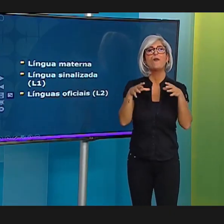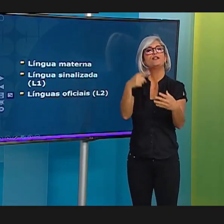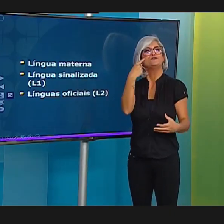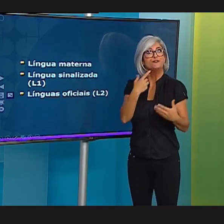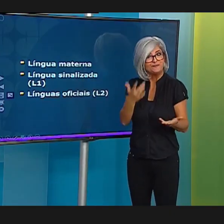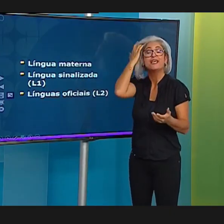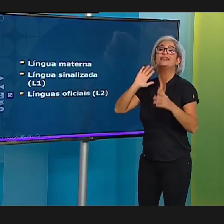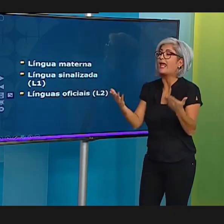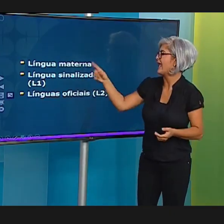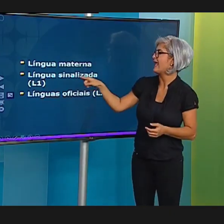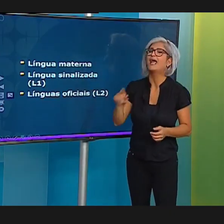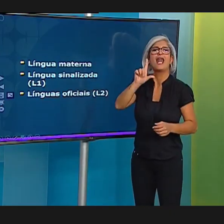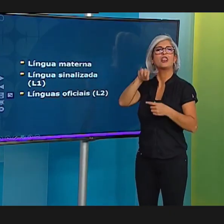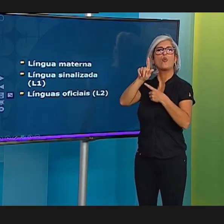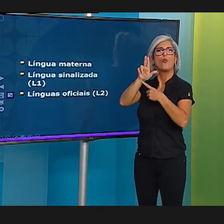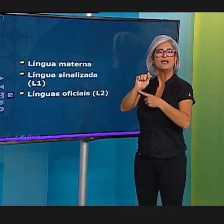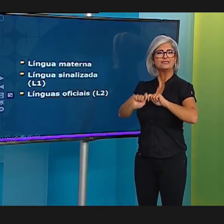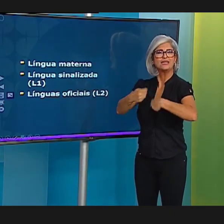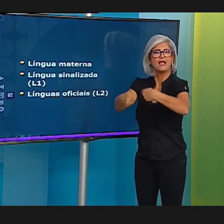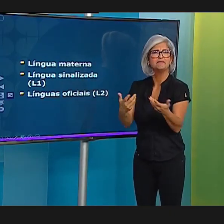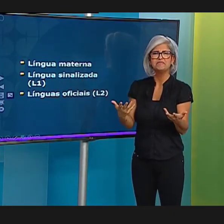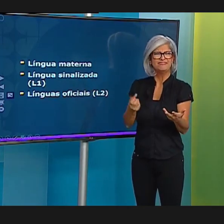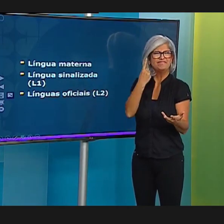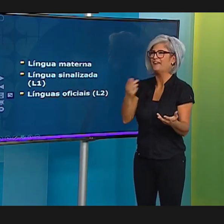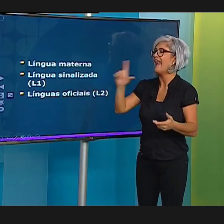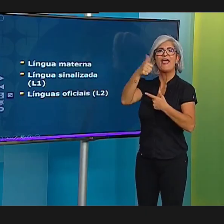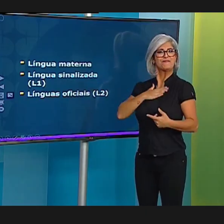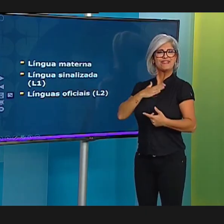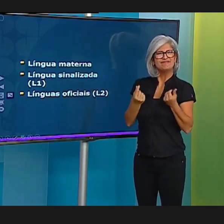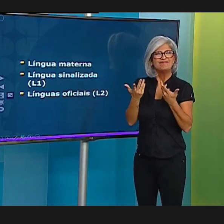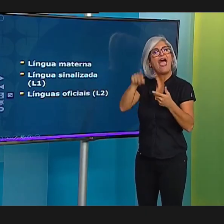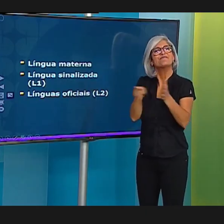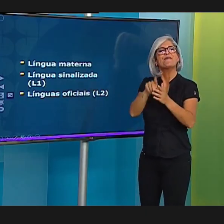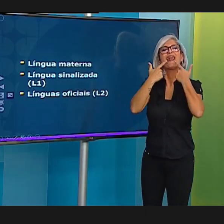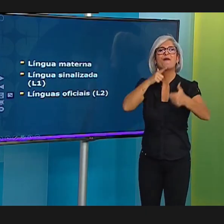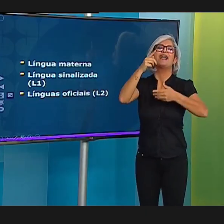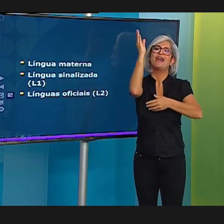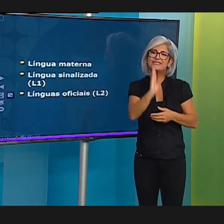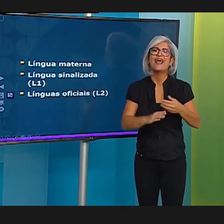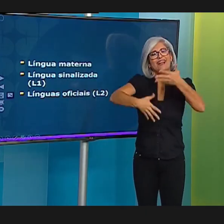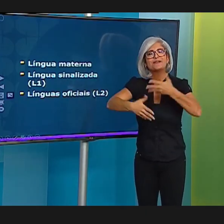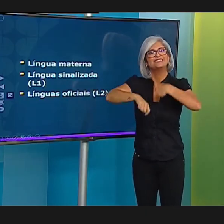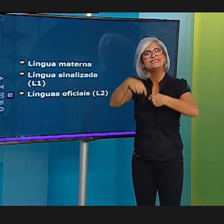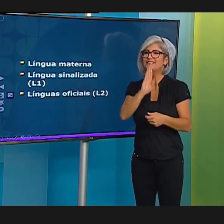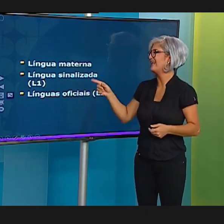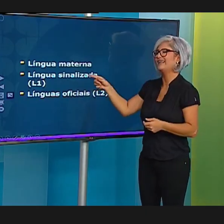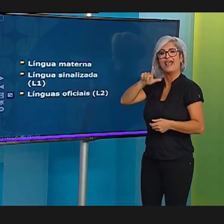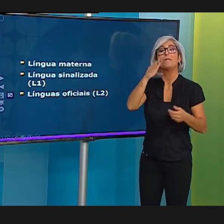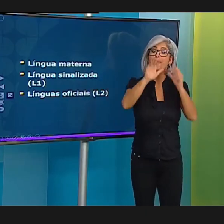qualidade. A professora Sueli Fernandes é ouvinte e trabalha, então, com essas pesquisas em defesa da educação de surdos. No segundo item, a língua sinalizada, a L1. No caso dos surdos brasileiros, a L1